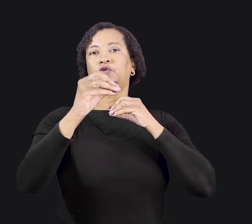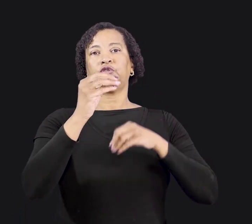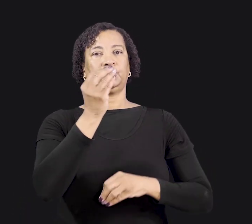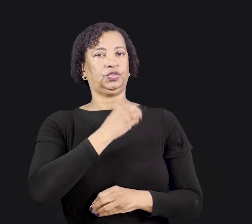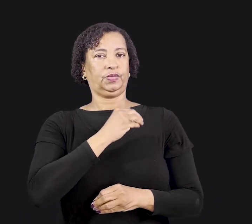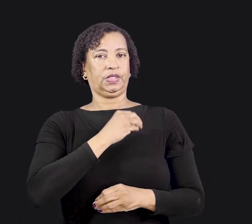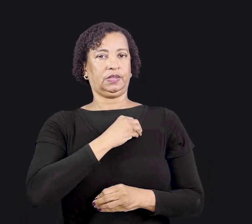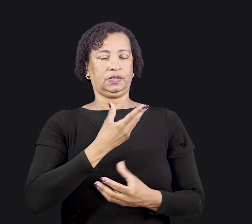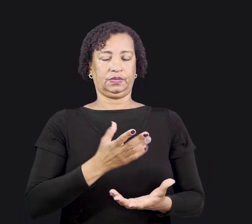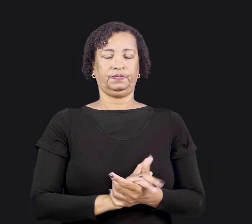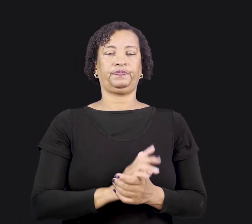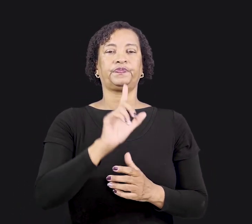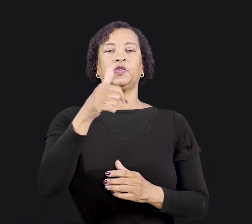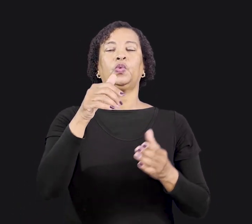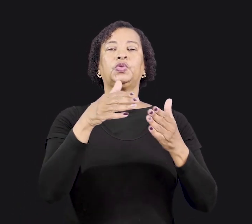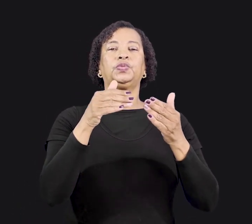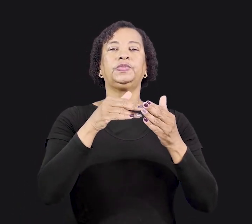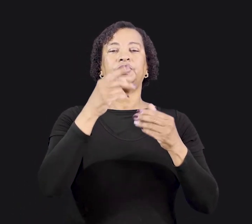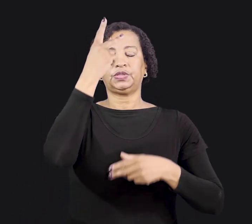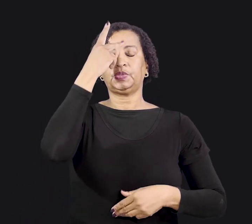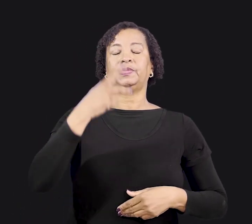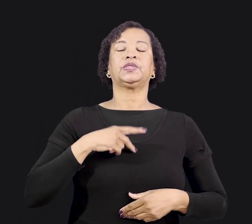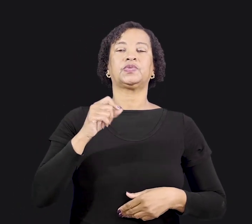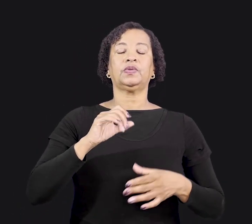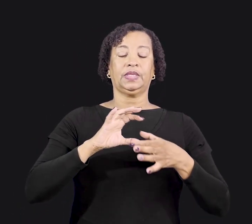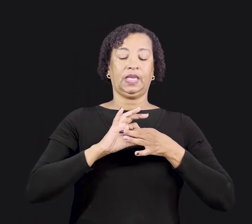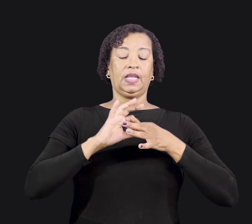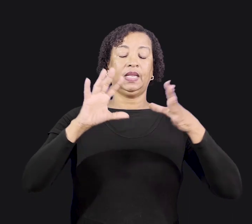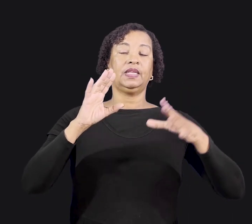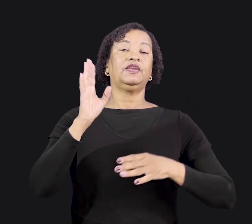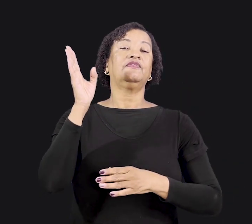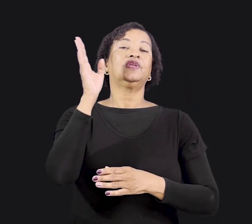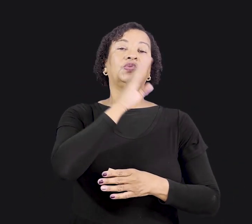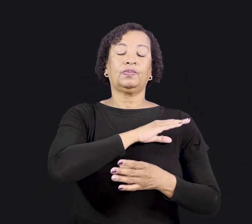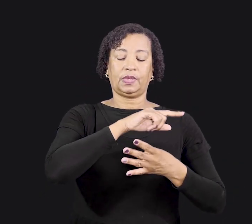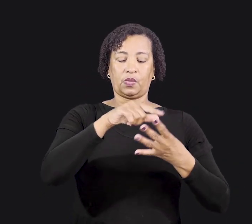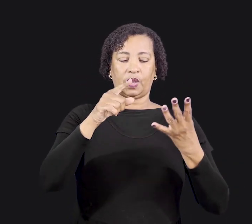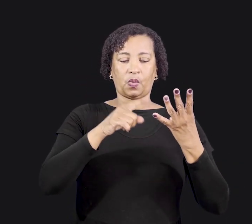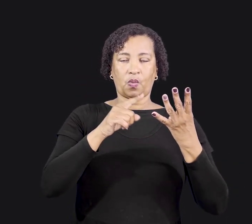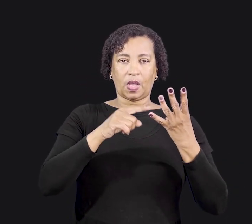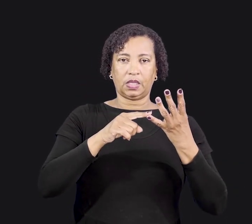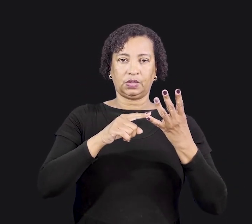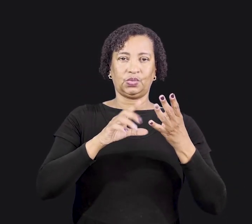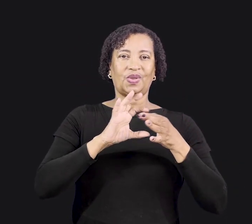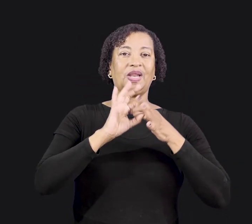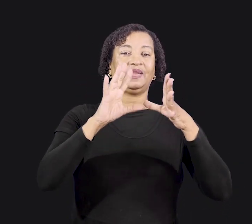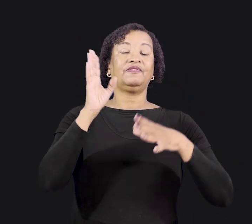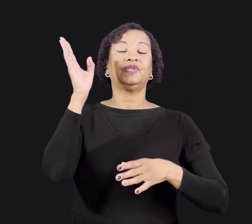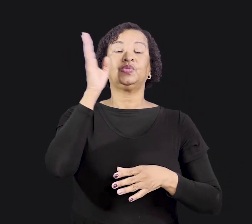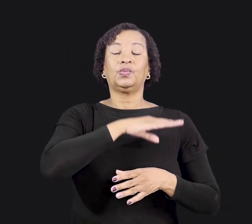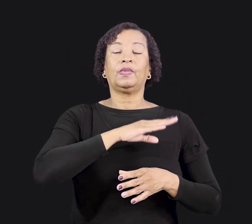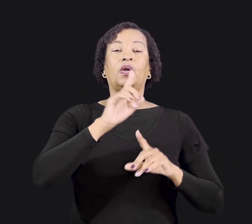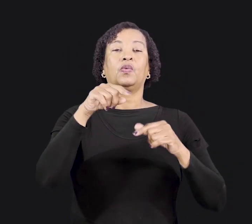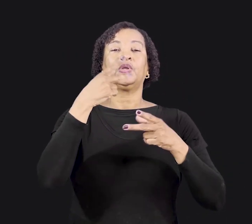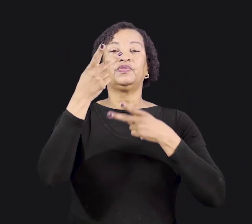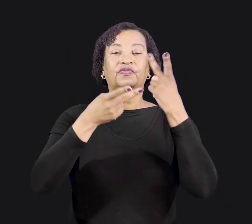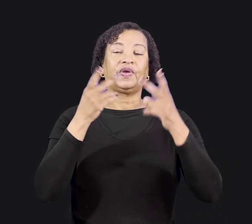esse. O outro pedido pessoal é livra-nos do mal. Esse é o quarto pedido. Quando falamos do mal, estamos nos referindo ao